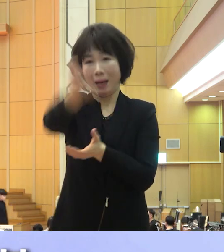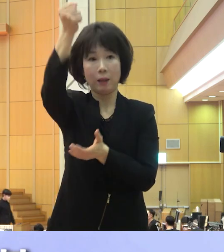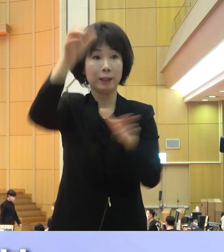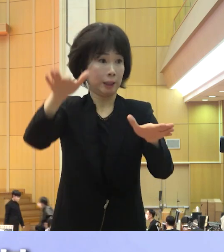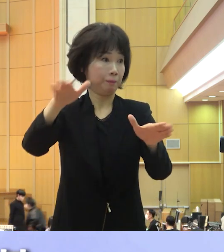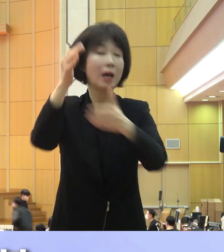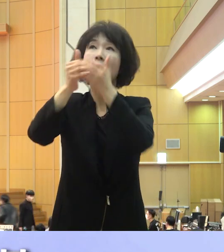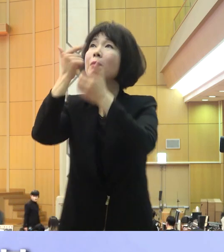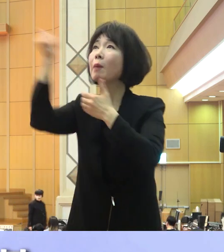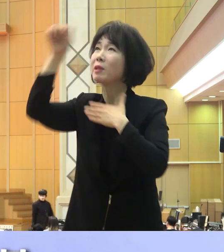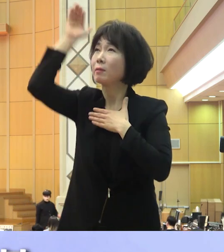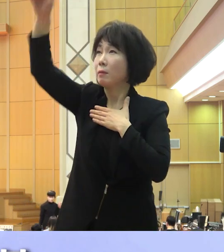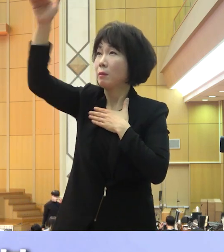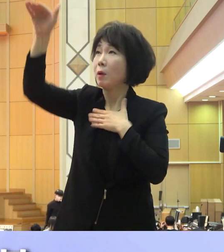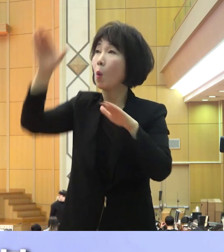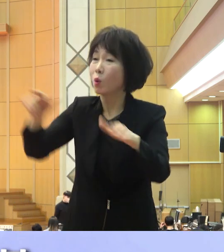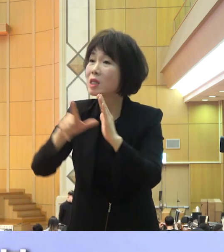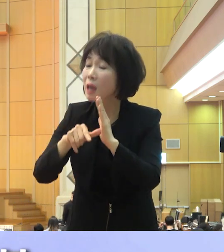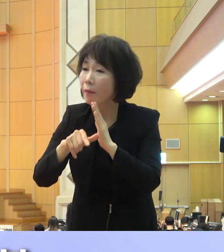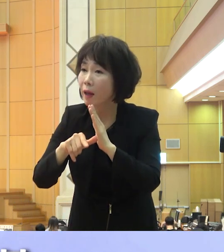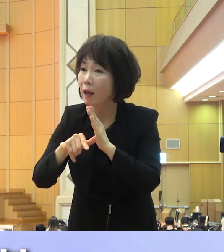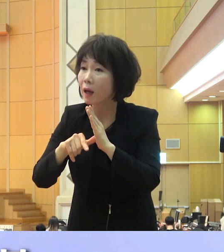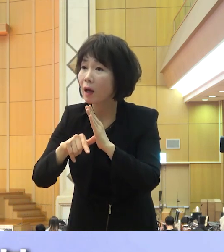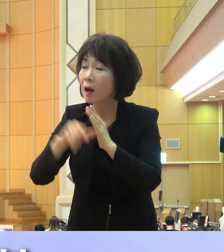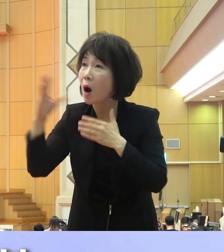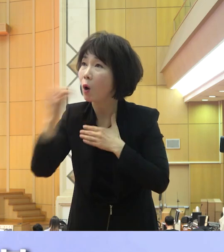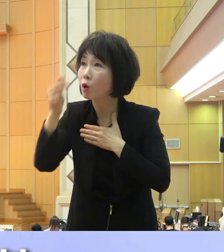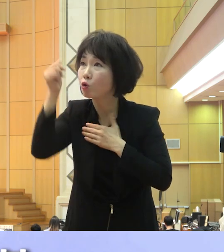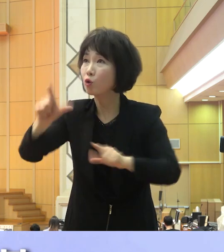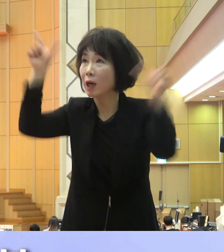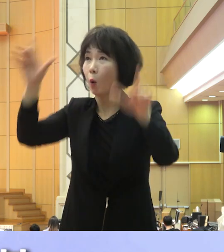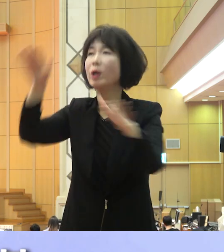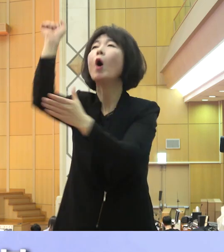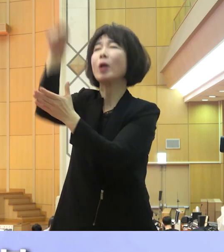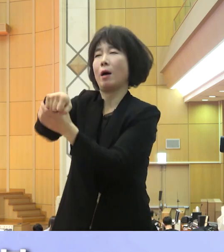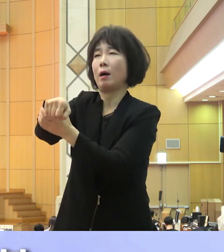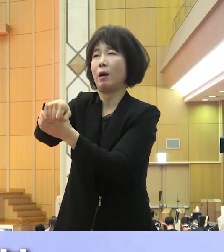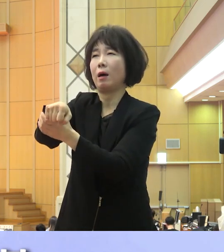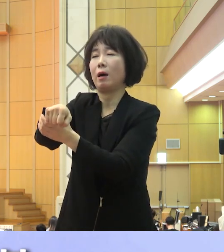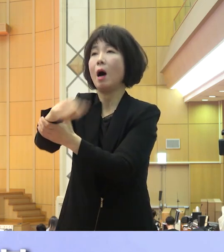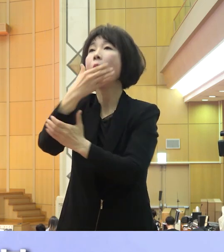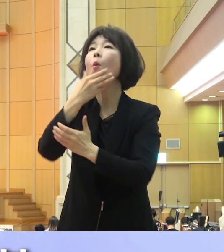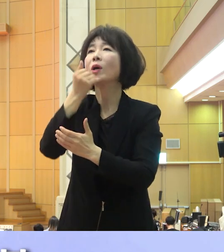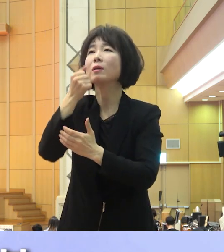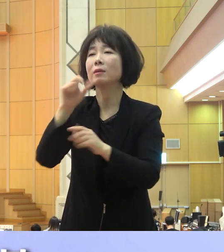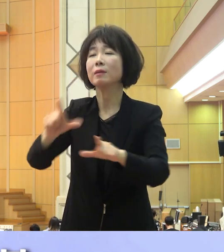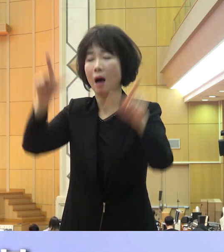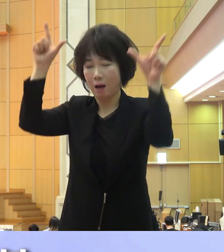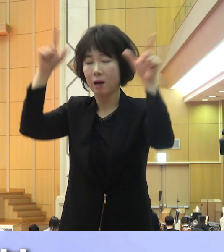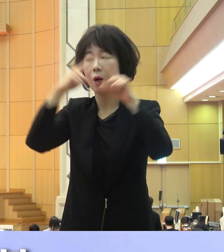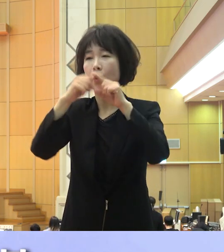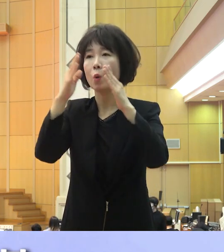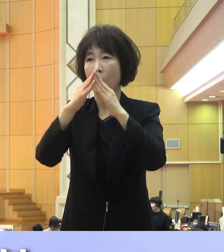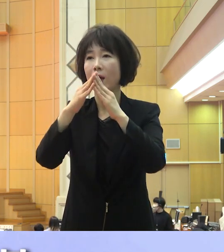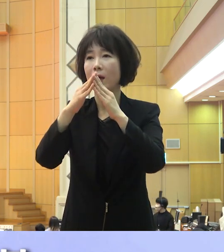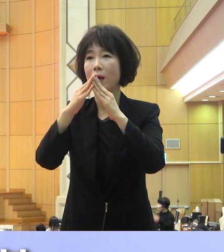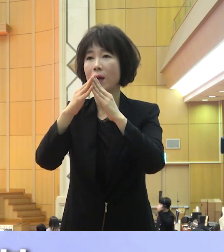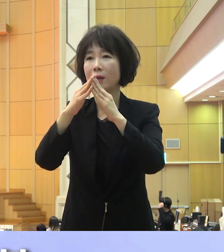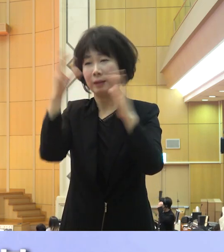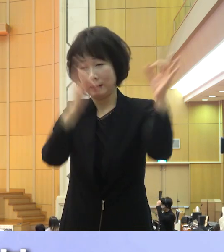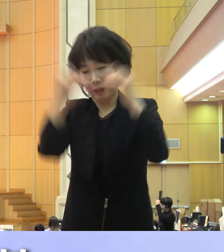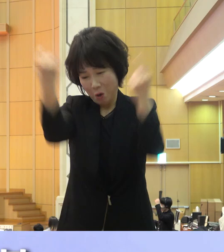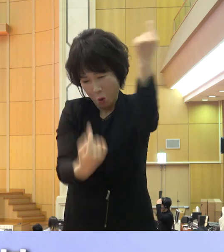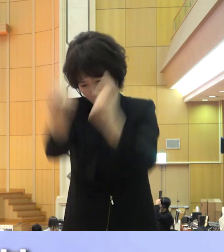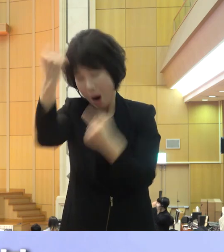아버지여, 오늘 시간에 주님께서 거룩한 주일을 허락하시고 이 복된 날 아버지 거룩한 집에